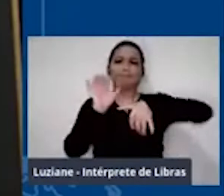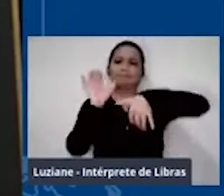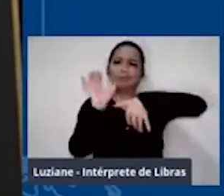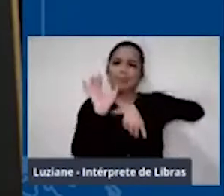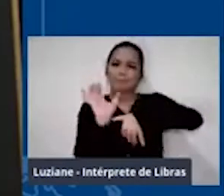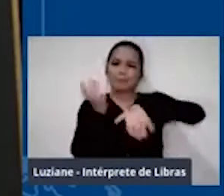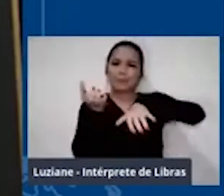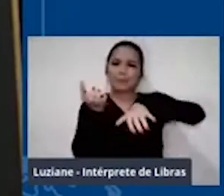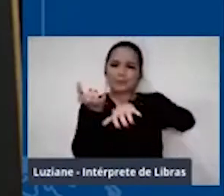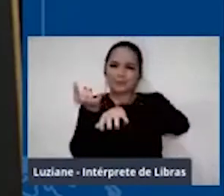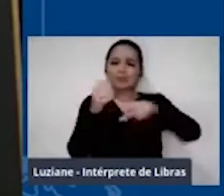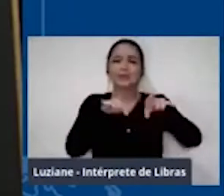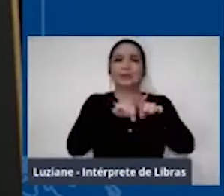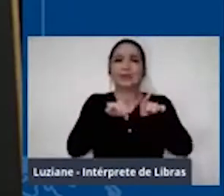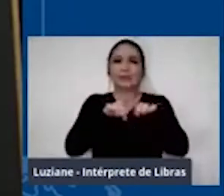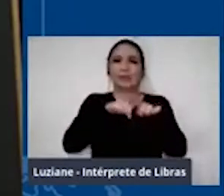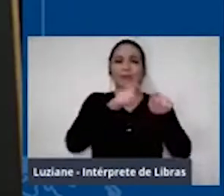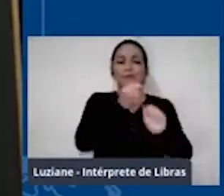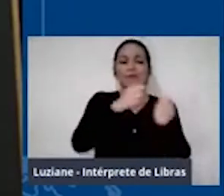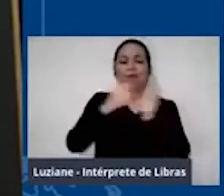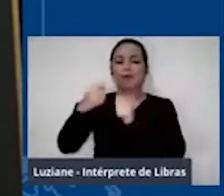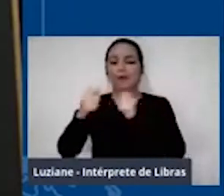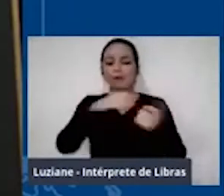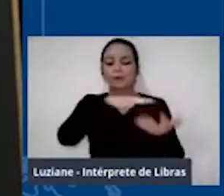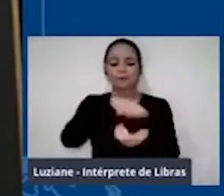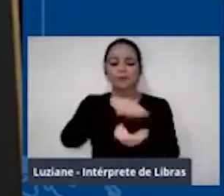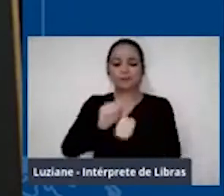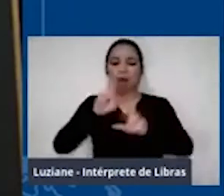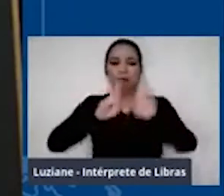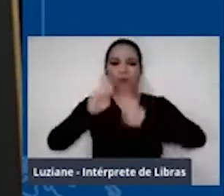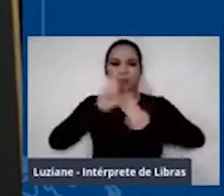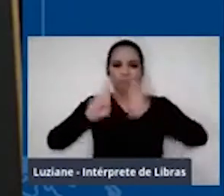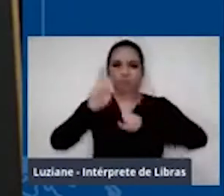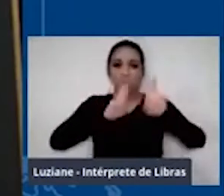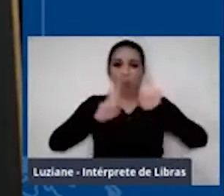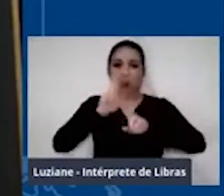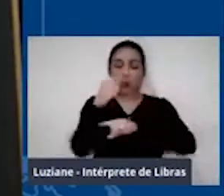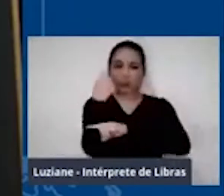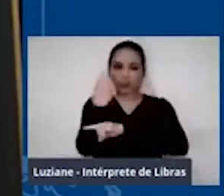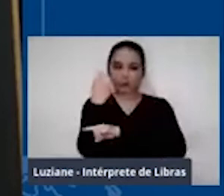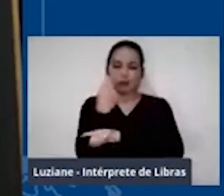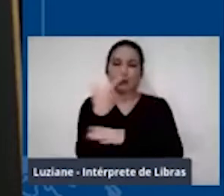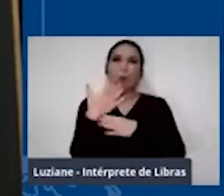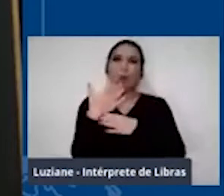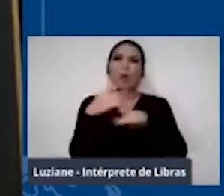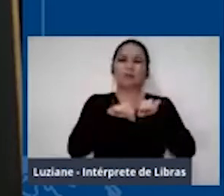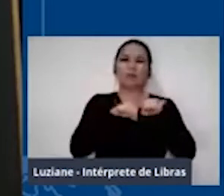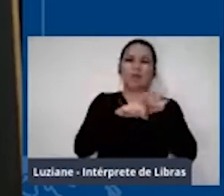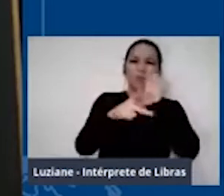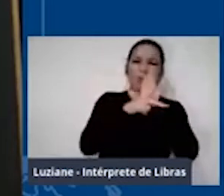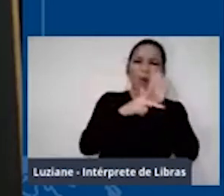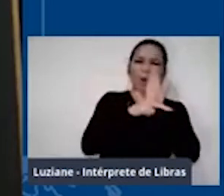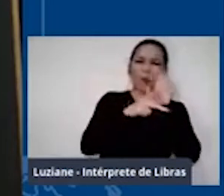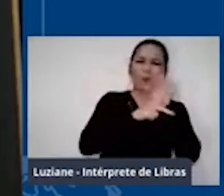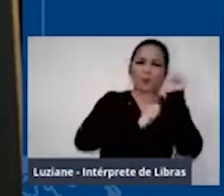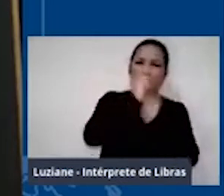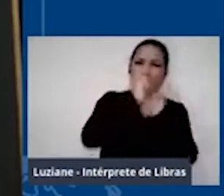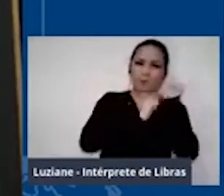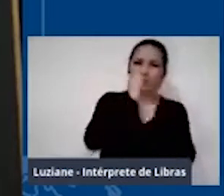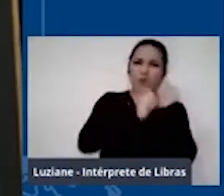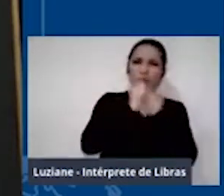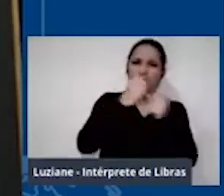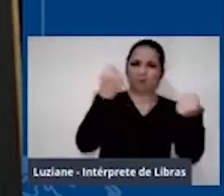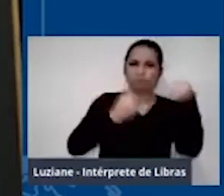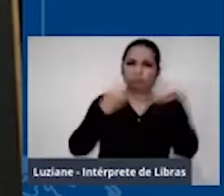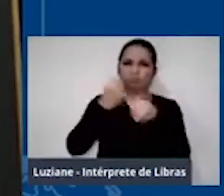o mercado globalizado em relação ao Rio Grande do Sul. A própria Toyota, para terminar, quando eu estive no Japão e